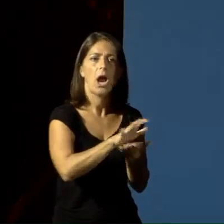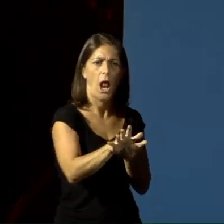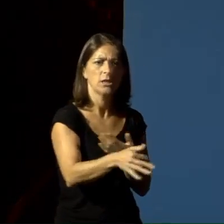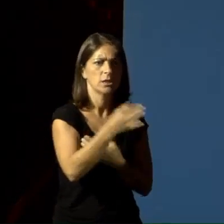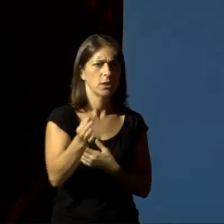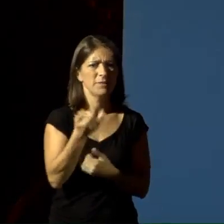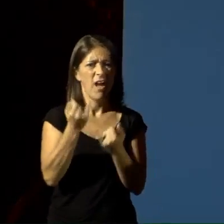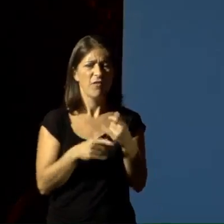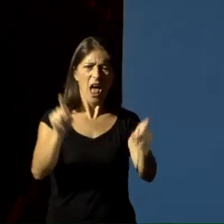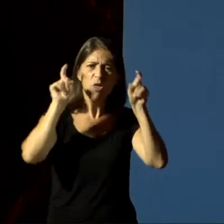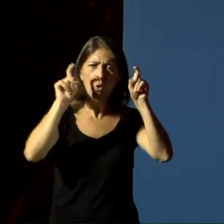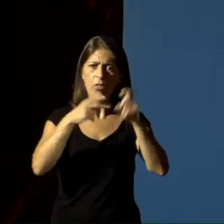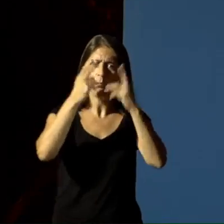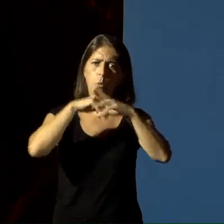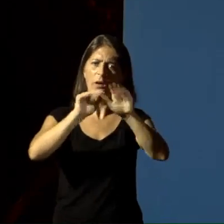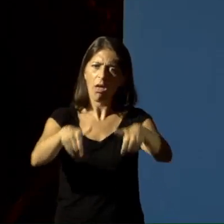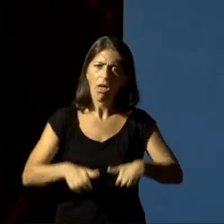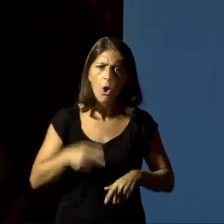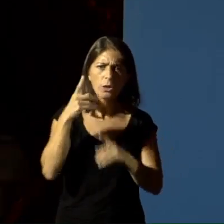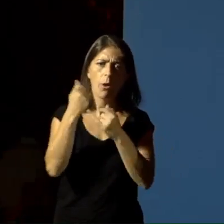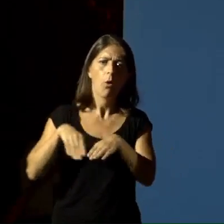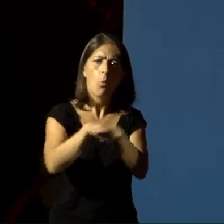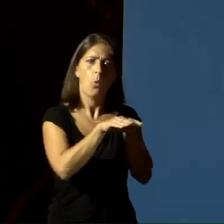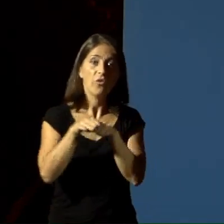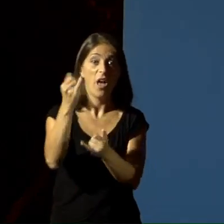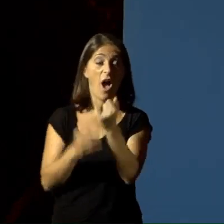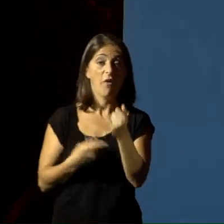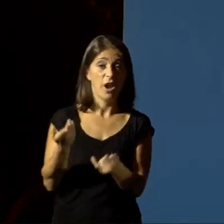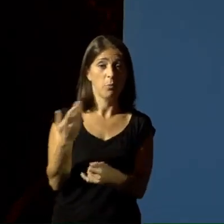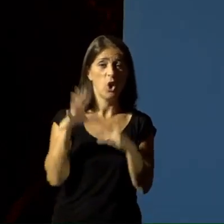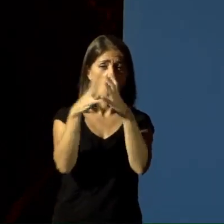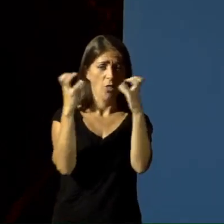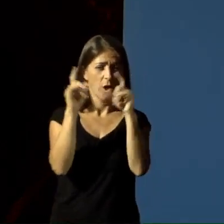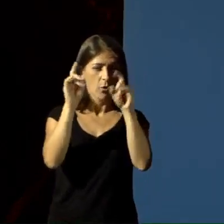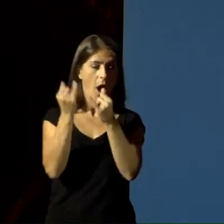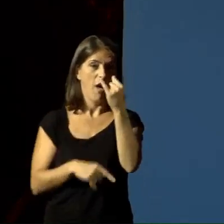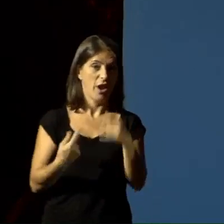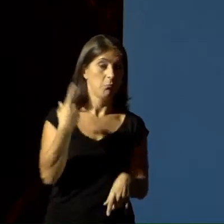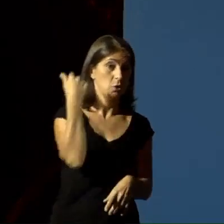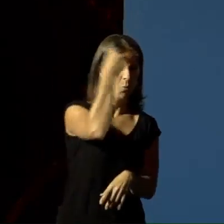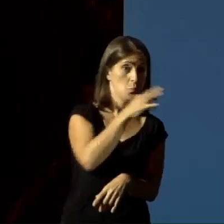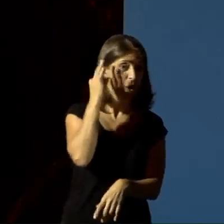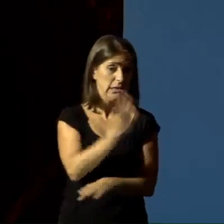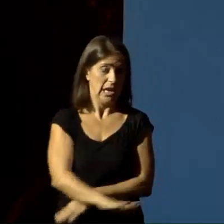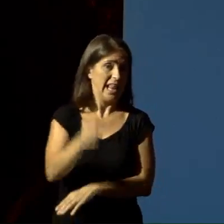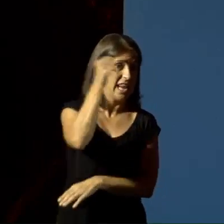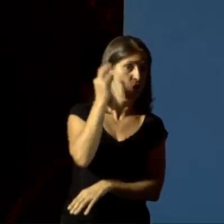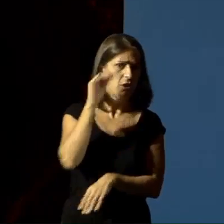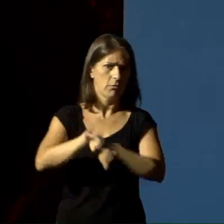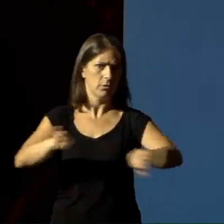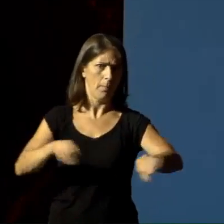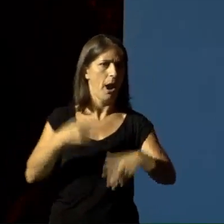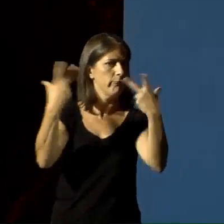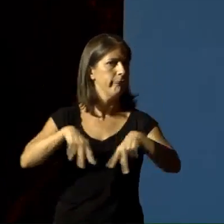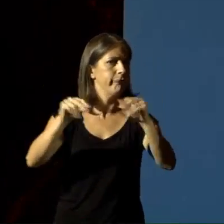para o público a unha educación en igualdade. Por iso acabaremos cos concertos educativos que segregan por sexo, recuperaremos a gratuidade dos libros